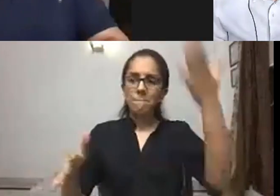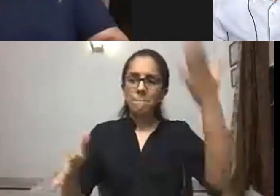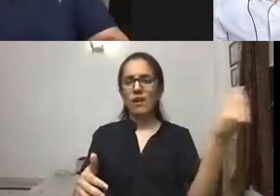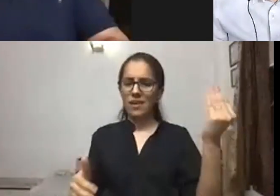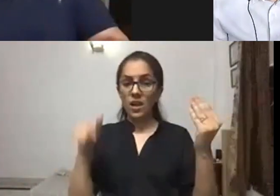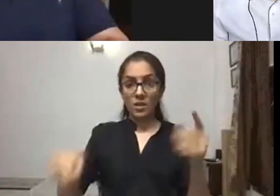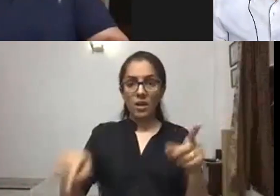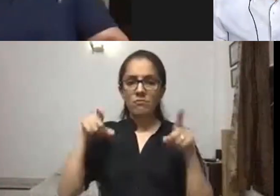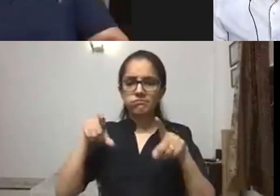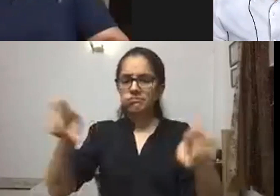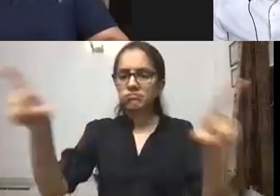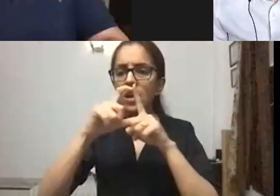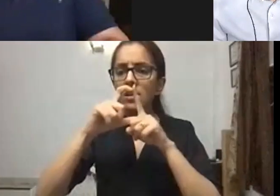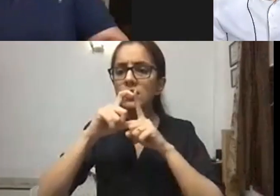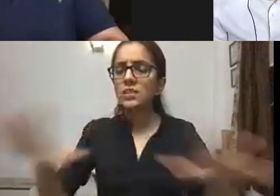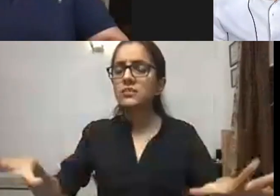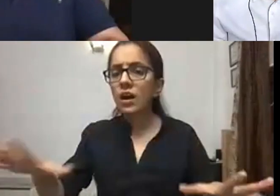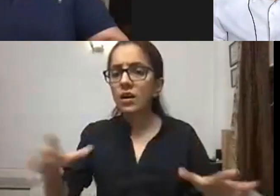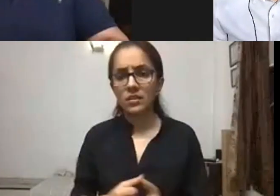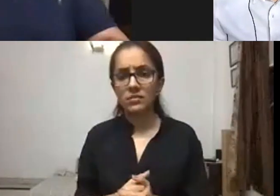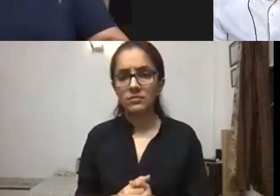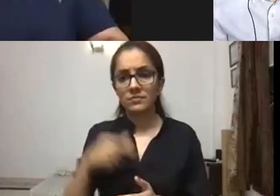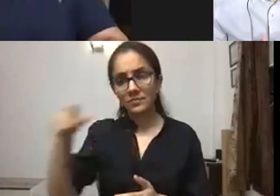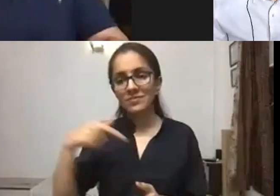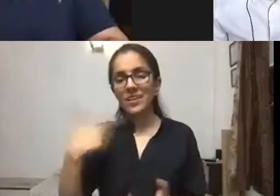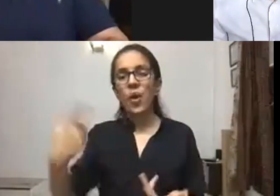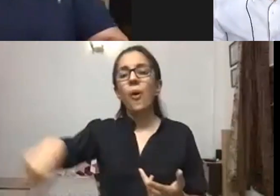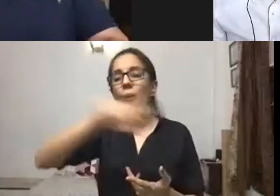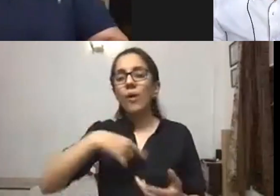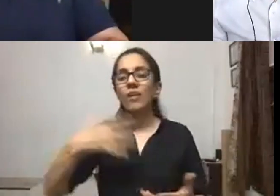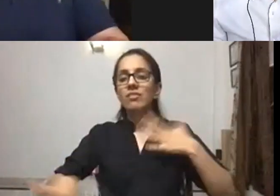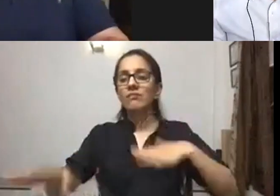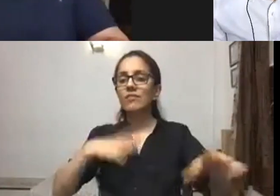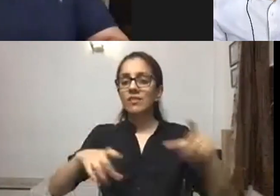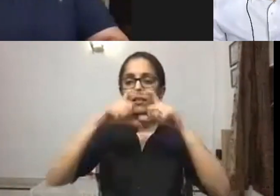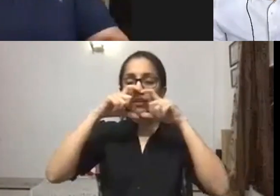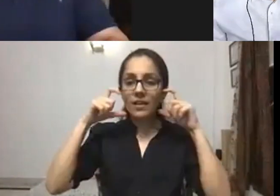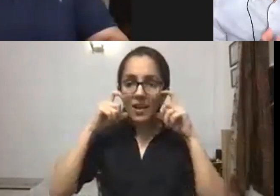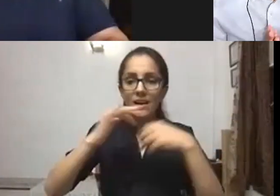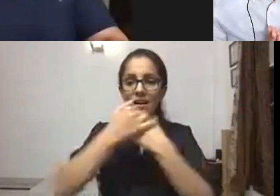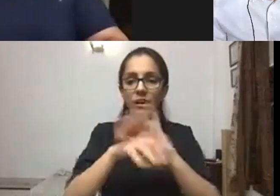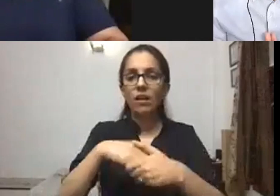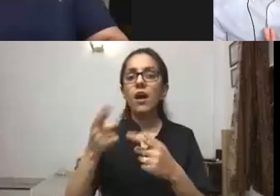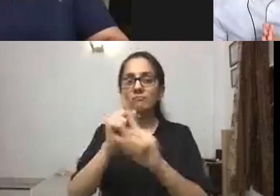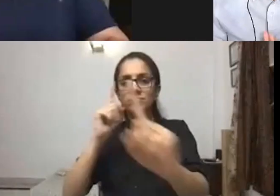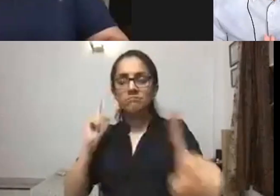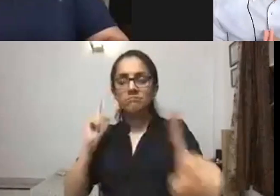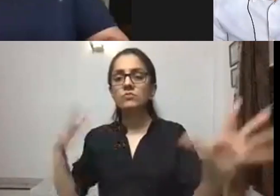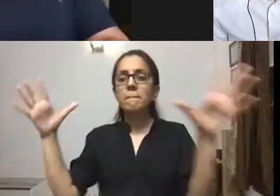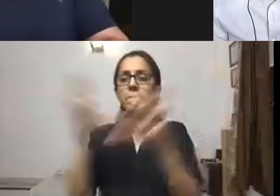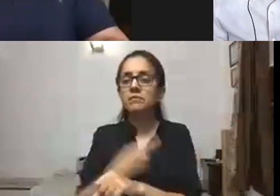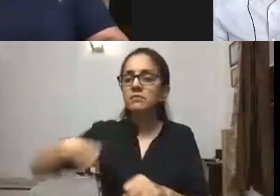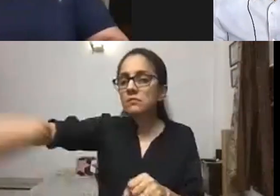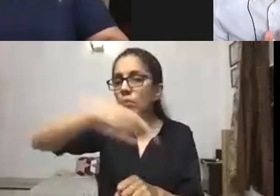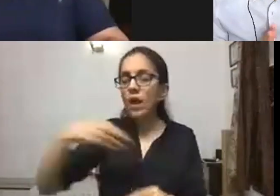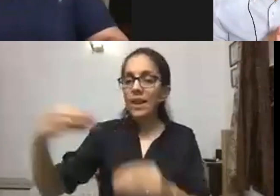more infective. And unfortunately, we let our guards down. हमने अपना ख्याल रख, we stopped taking good care